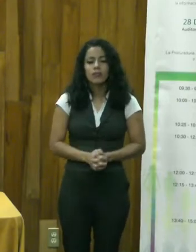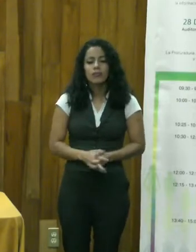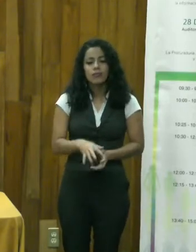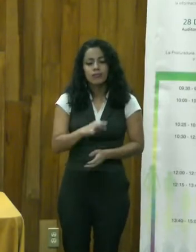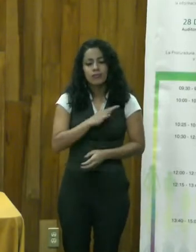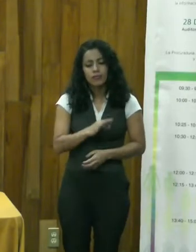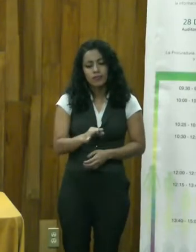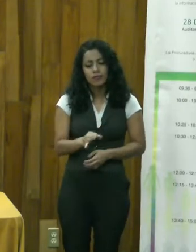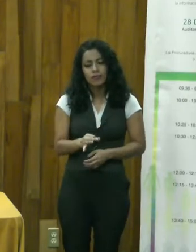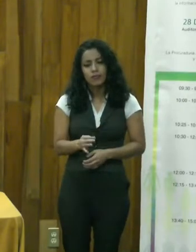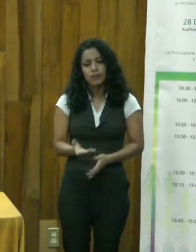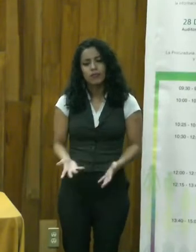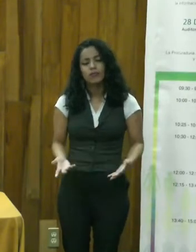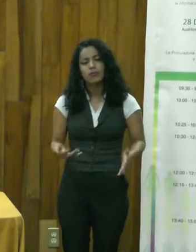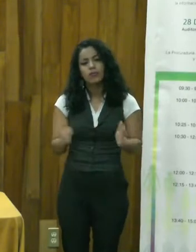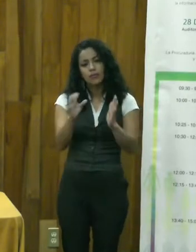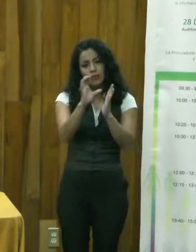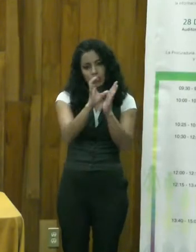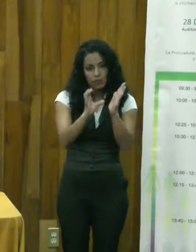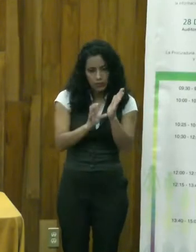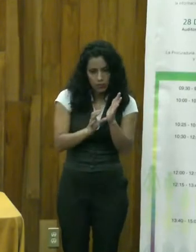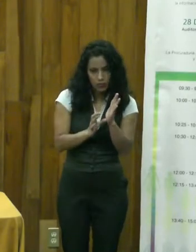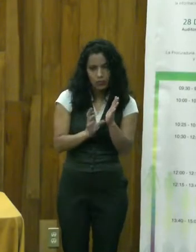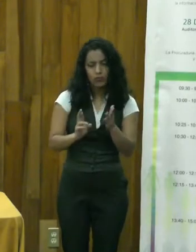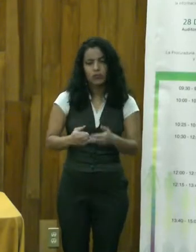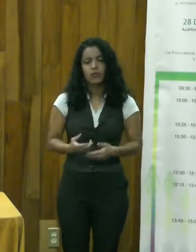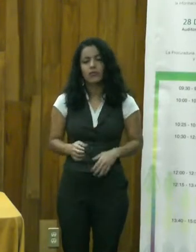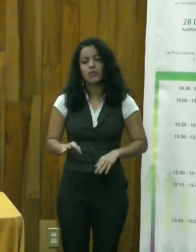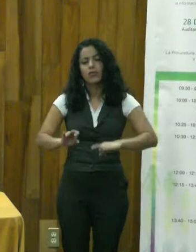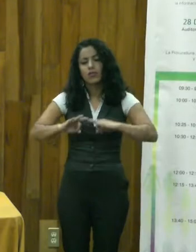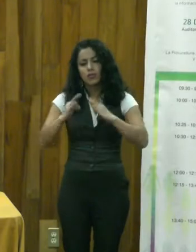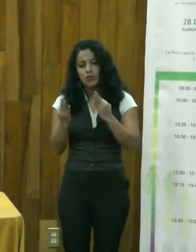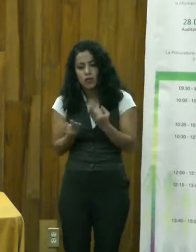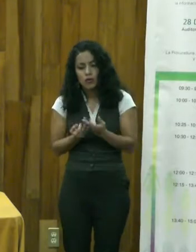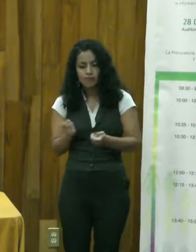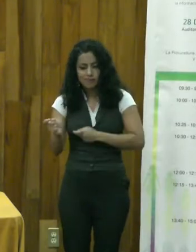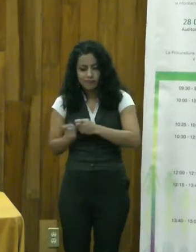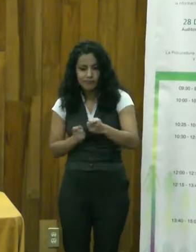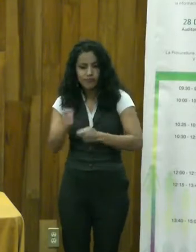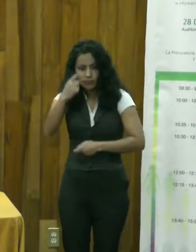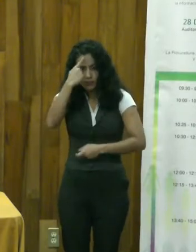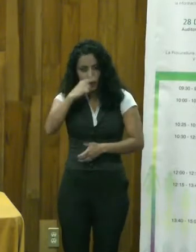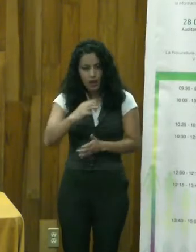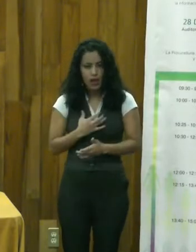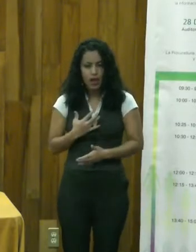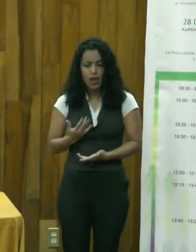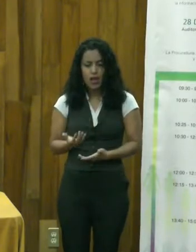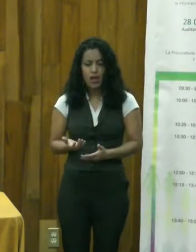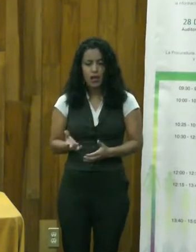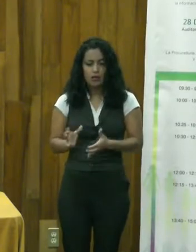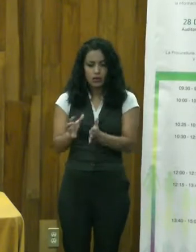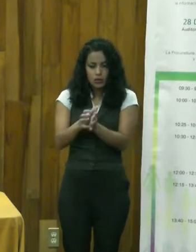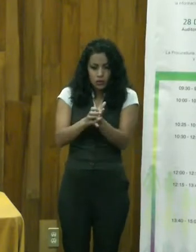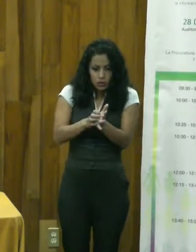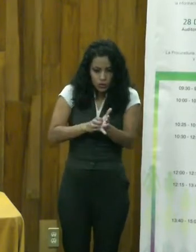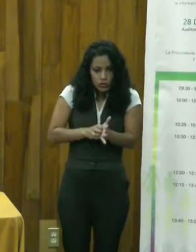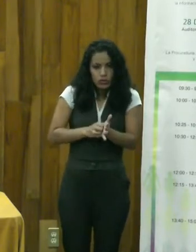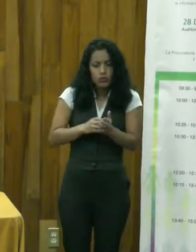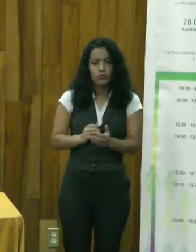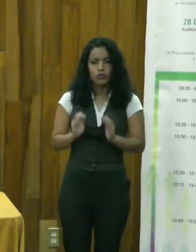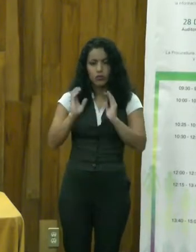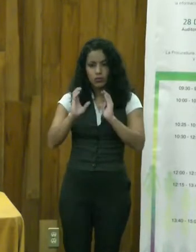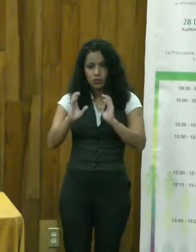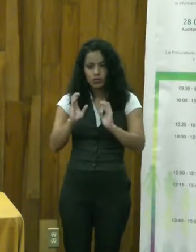colecciones constituyen un recurso estratégico para la conservación un recurso estratégico para